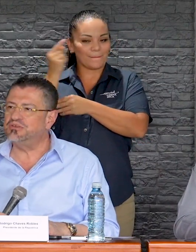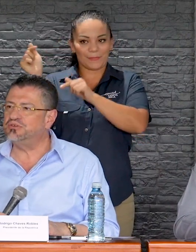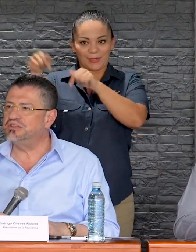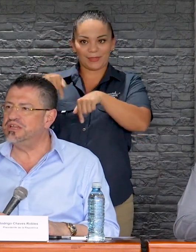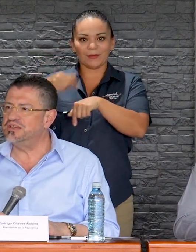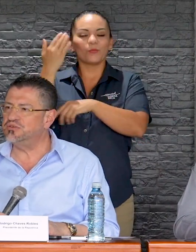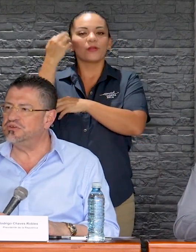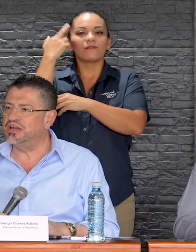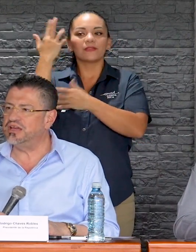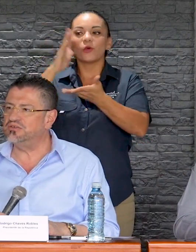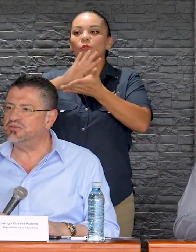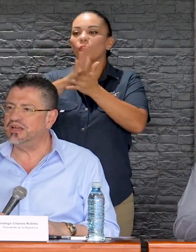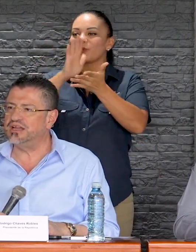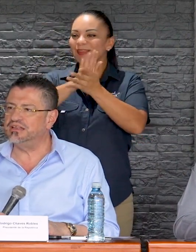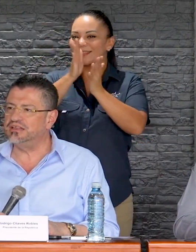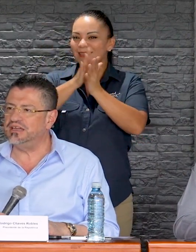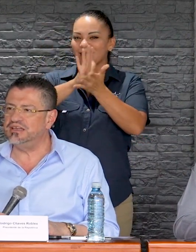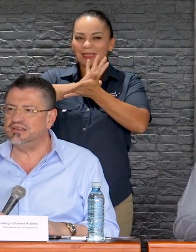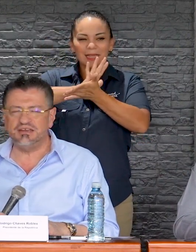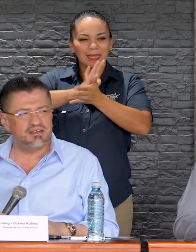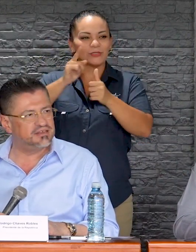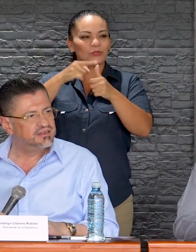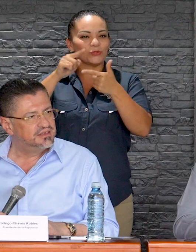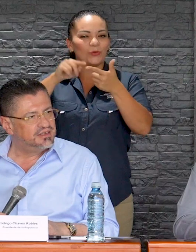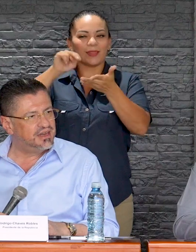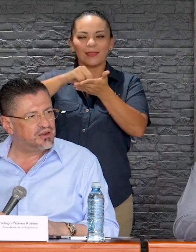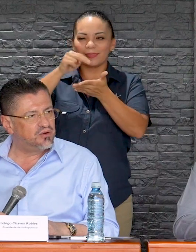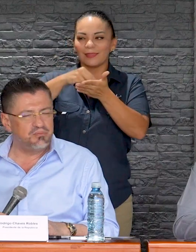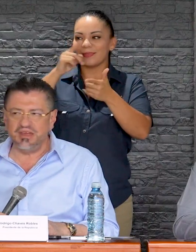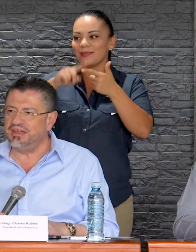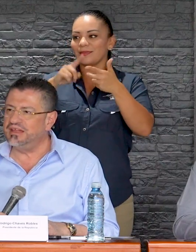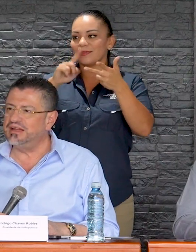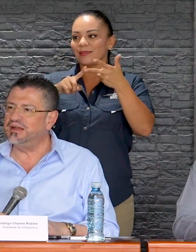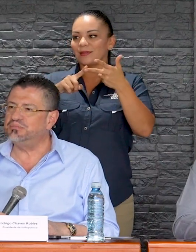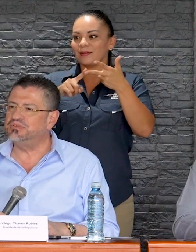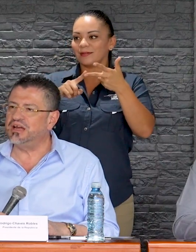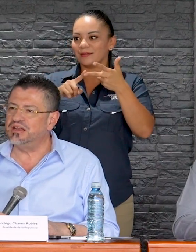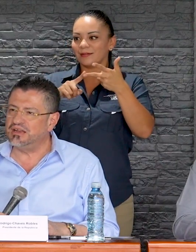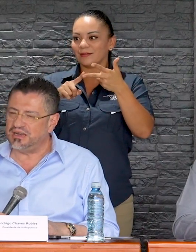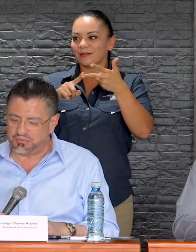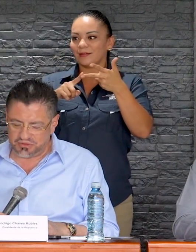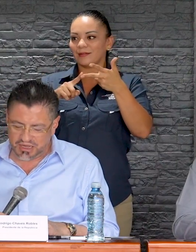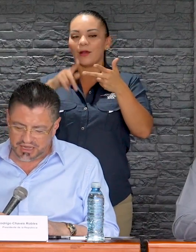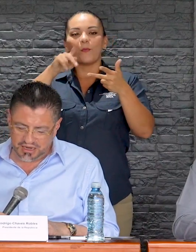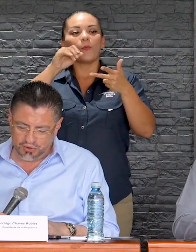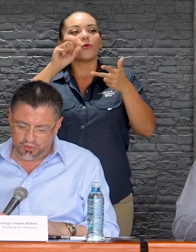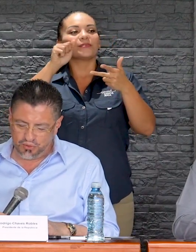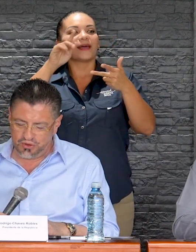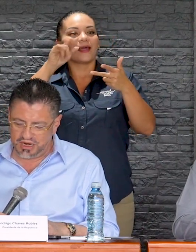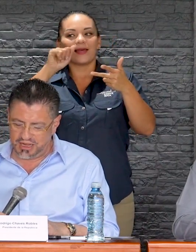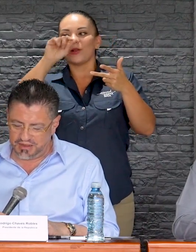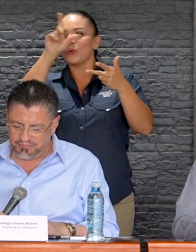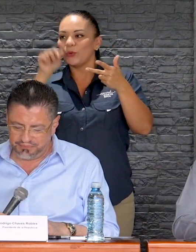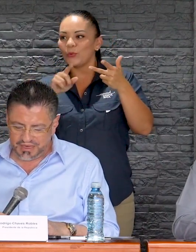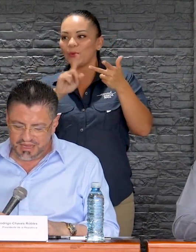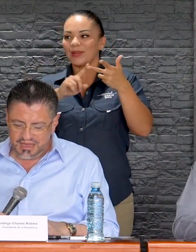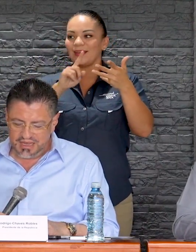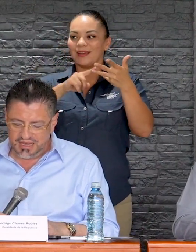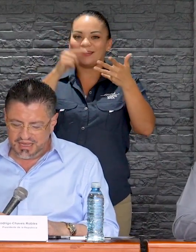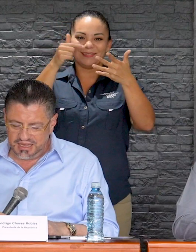qué? Por las tortillas con queso, la natilla, la comida, la posada de la